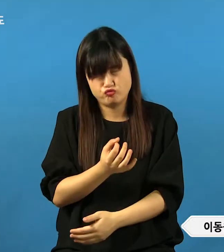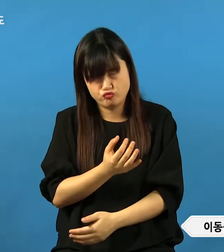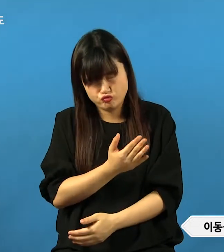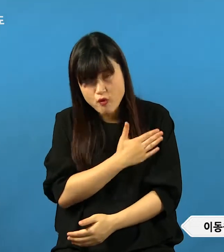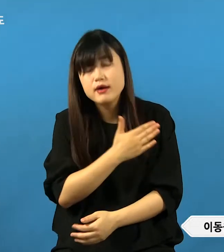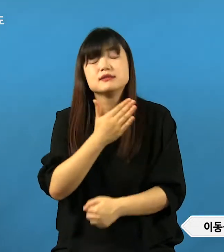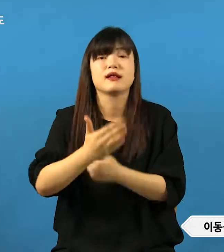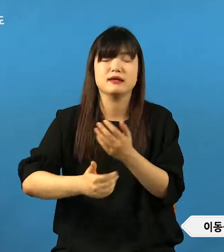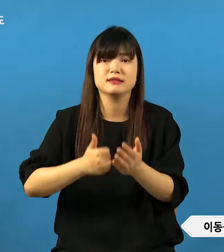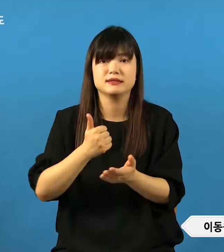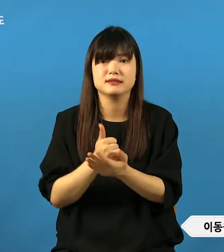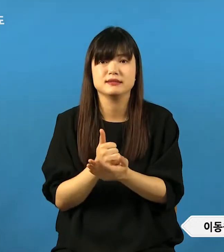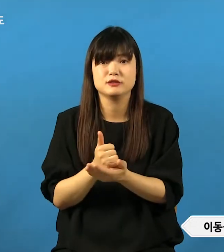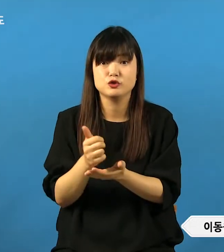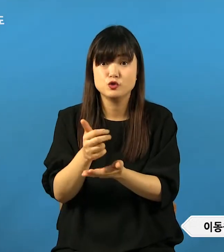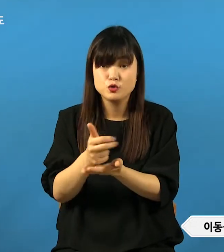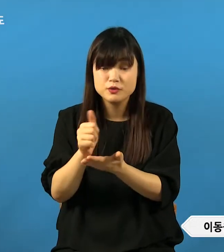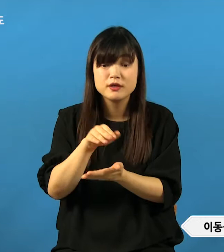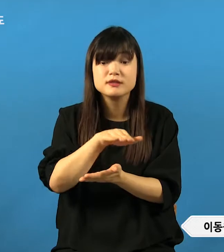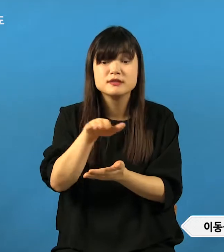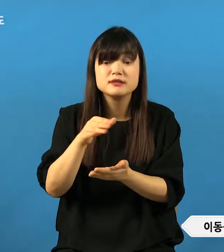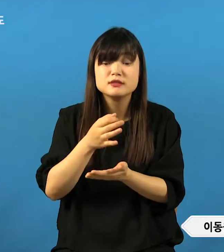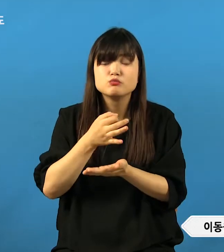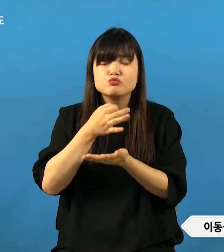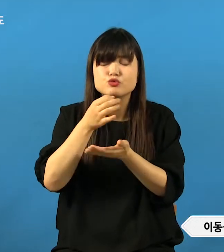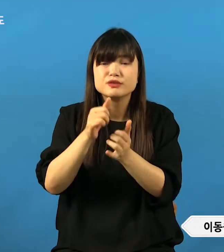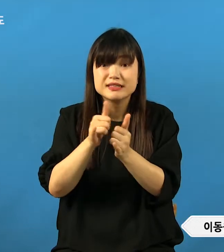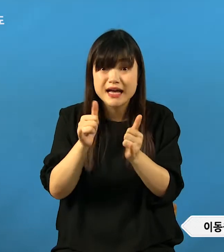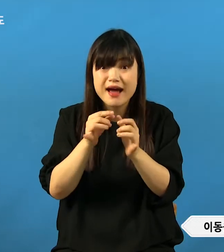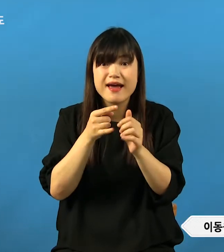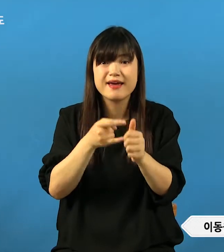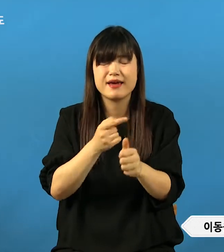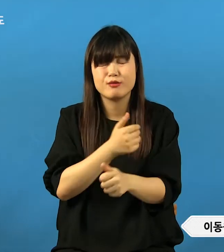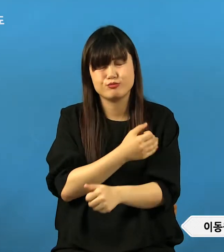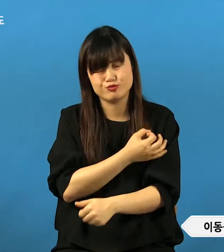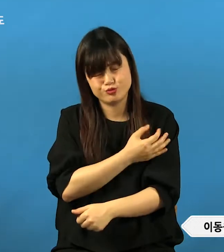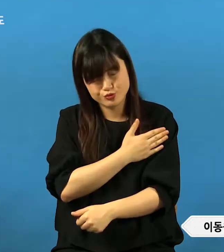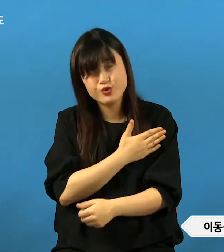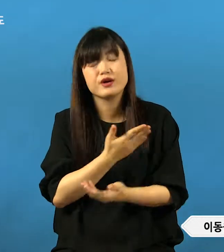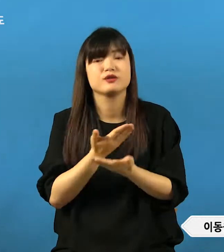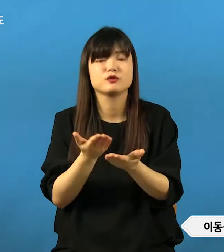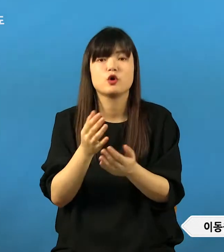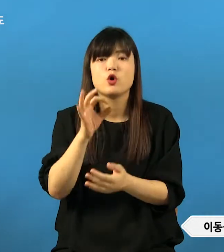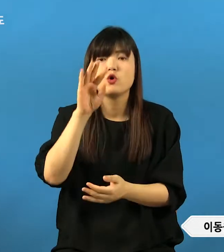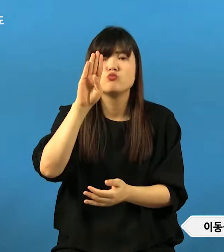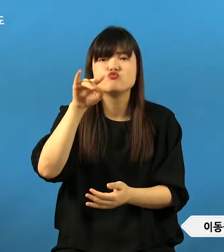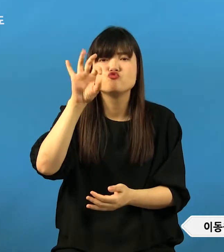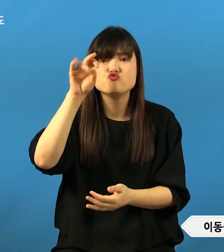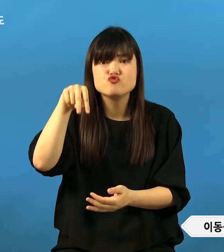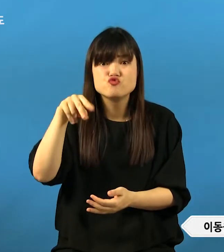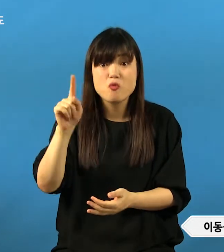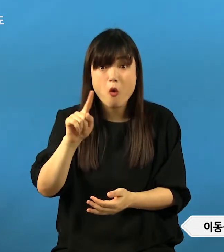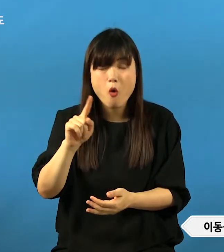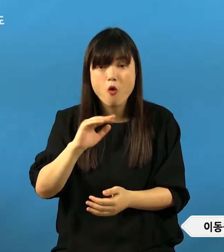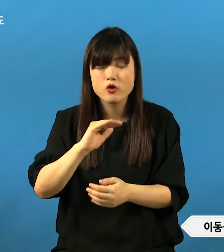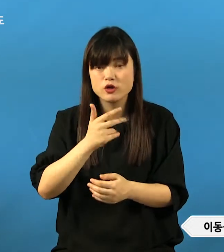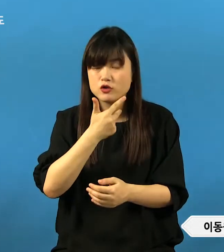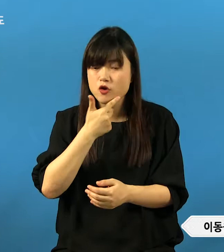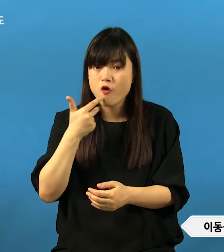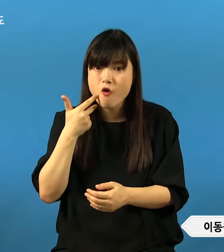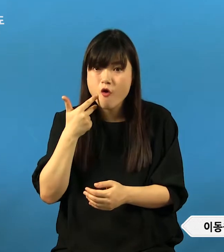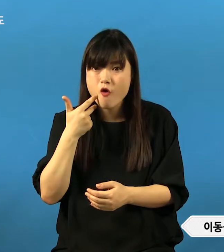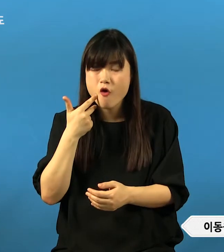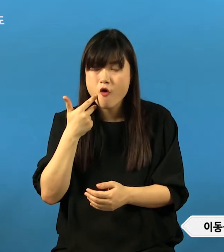하나님, 주께서 그를 부르는 모든 사람들에게 부요하시도다. 이 부요라는 표현이 영어